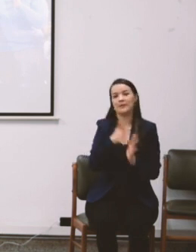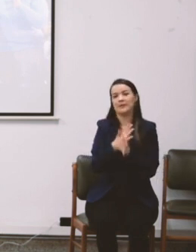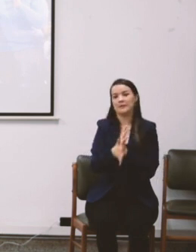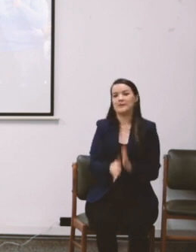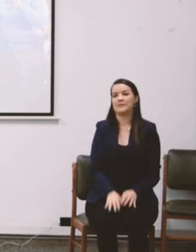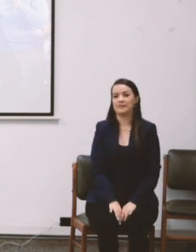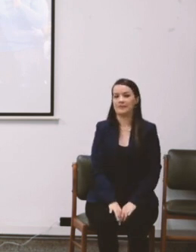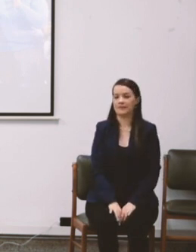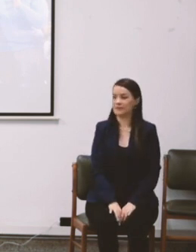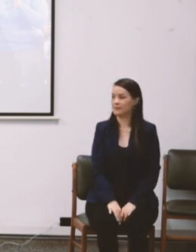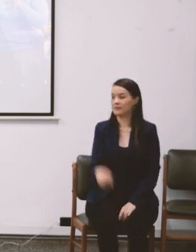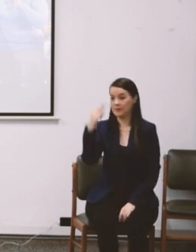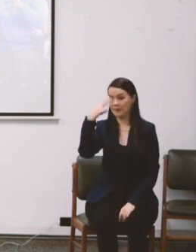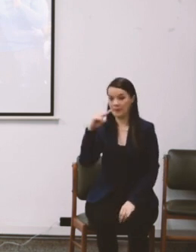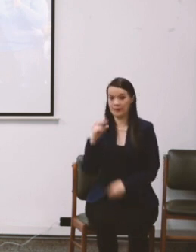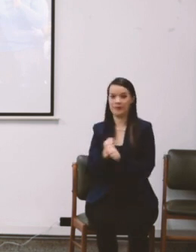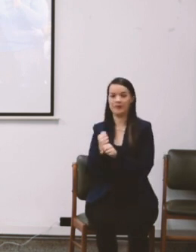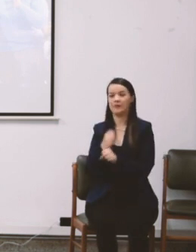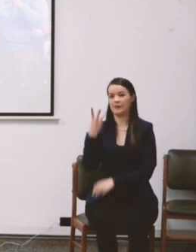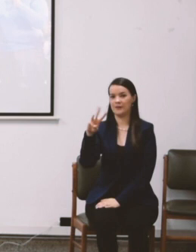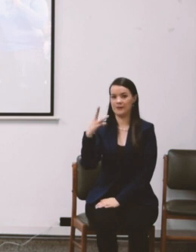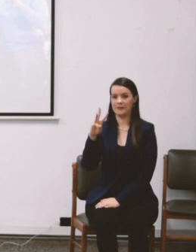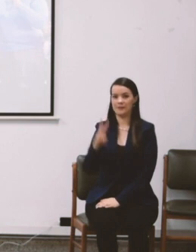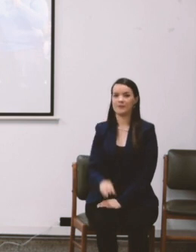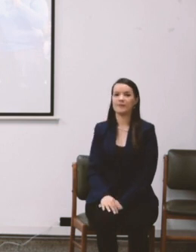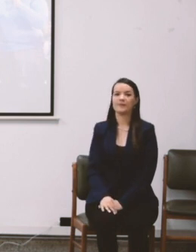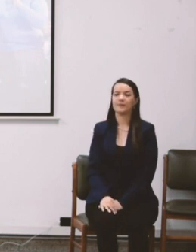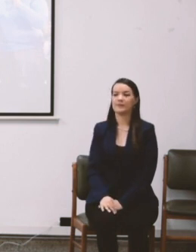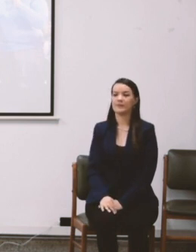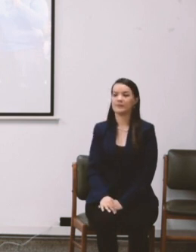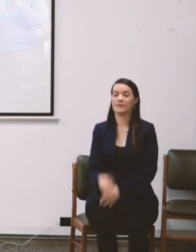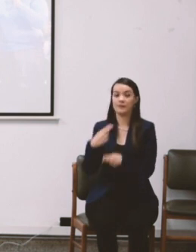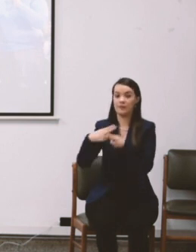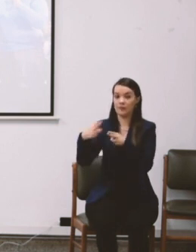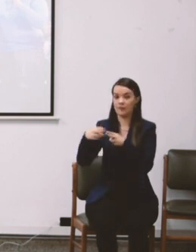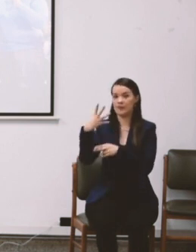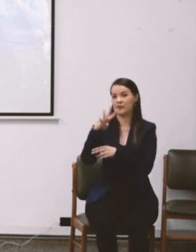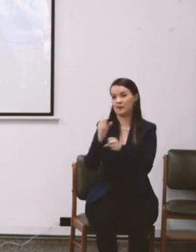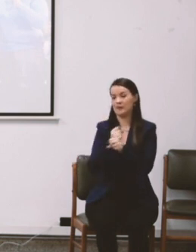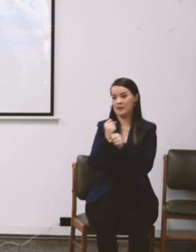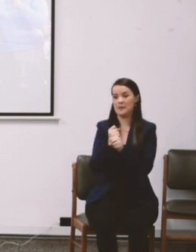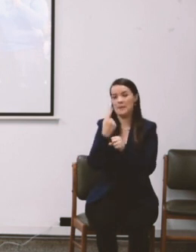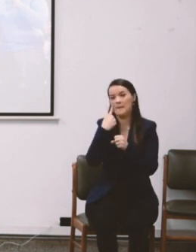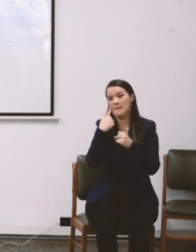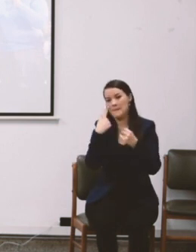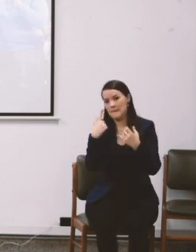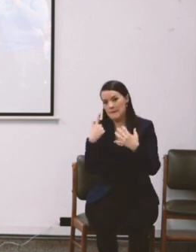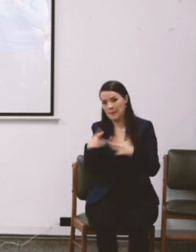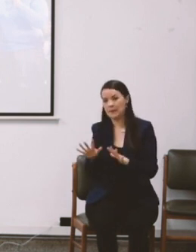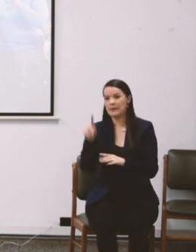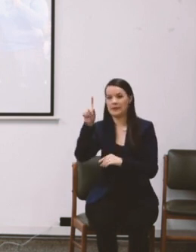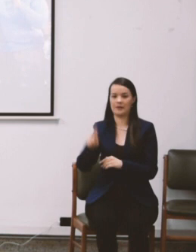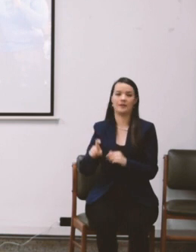que, por ejemplo, mi hija tiene 13 años, está próxima a cumplir 14 y se supone que debería de ir